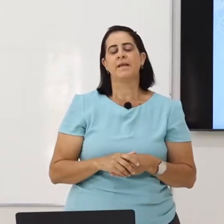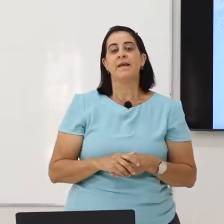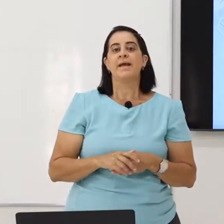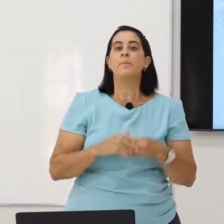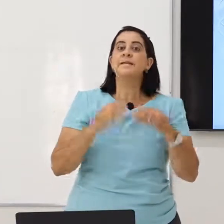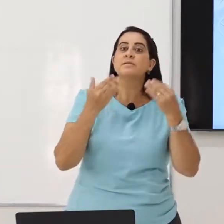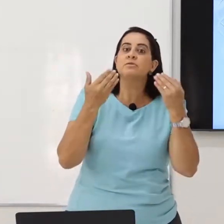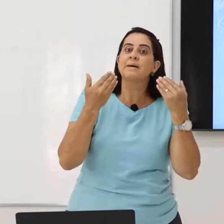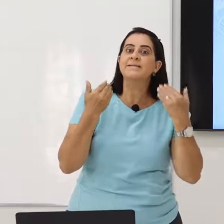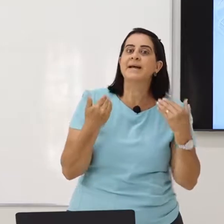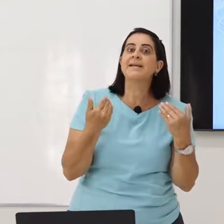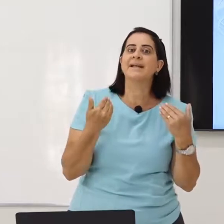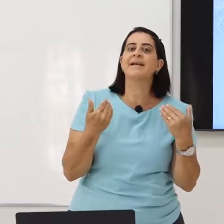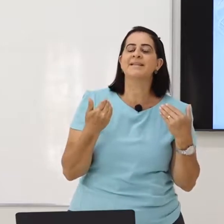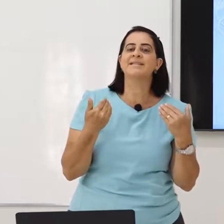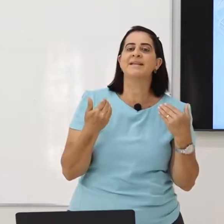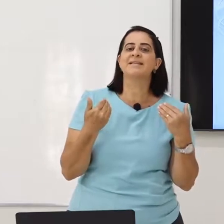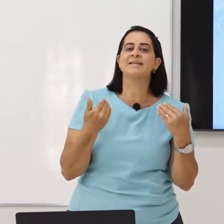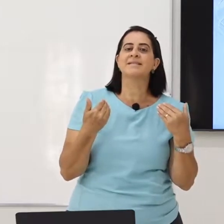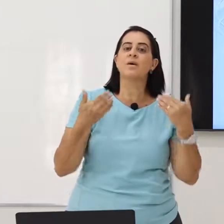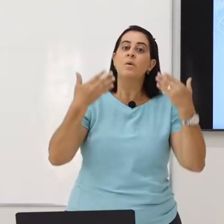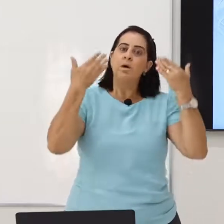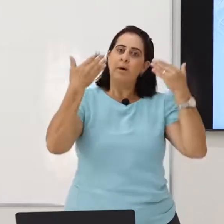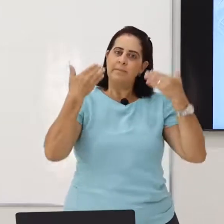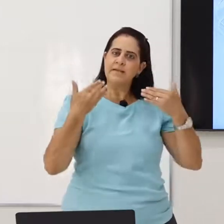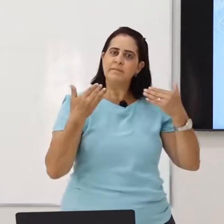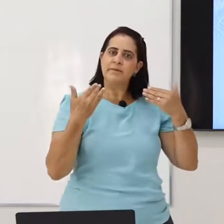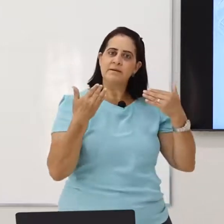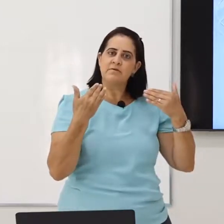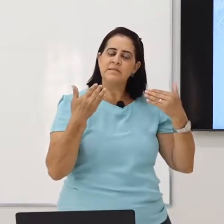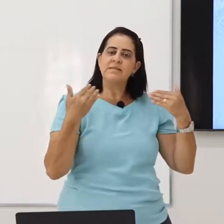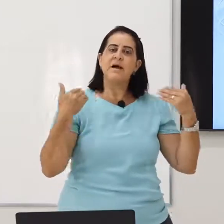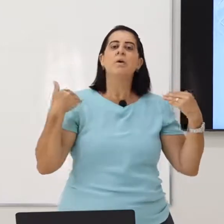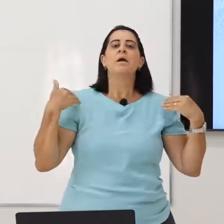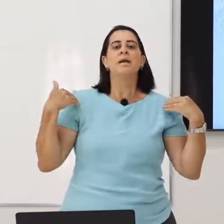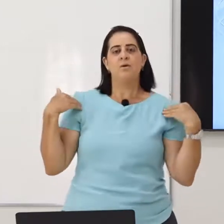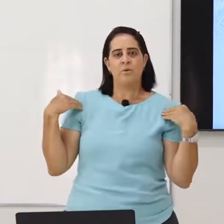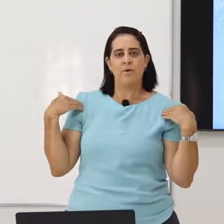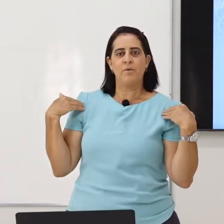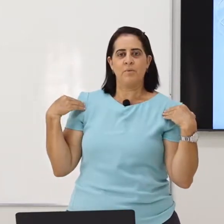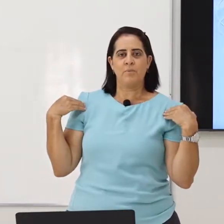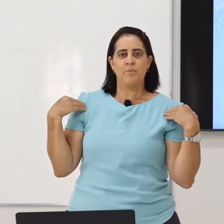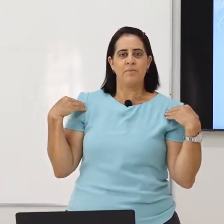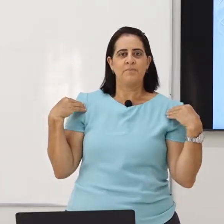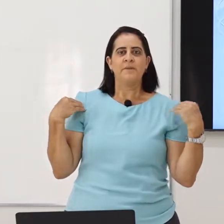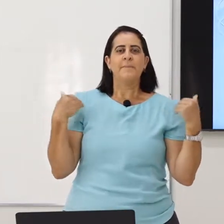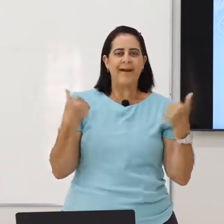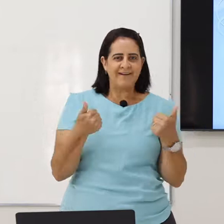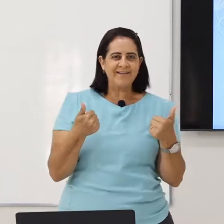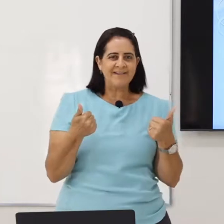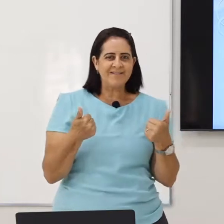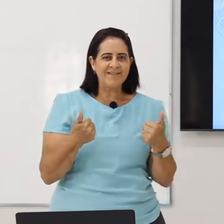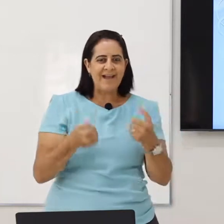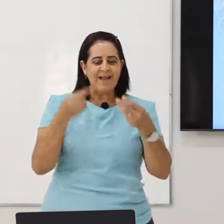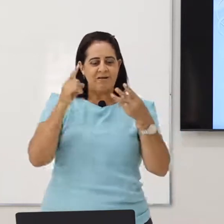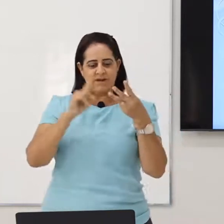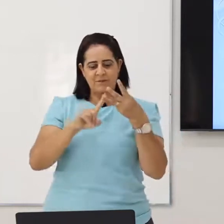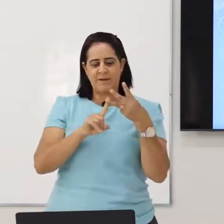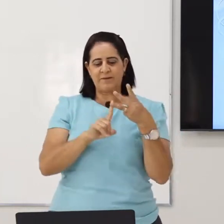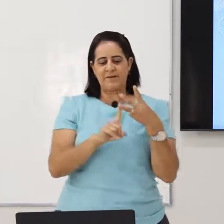Eu preciso passar a ideia da sinalização com a minha expressão facial e com o meu corpo. Bacana isso, né? Vamos para o